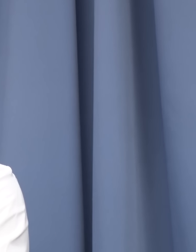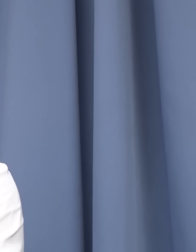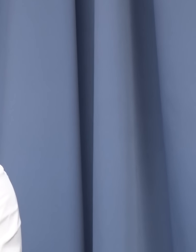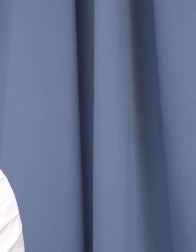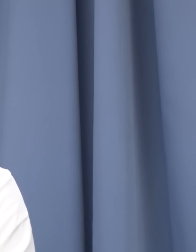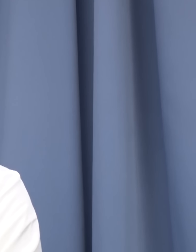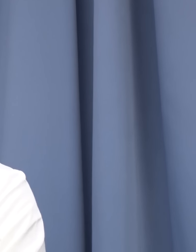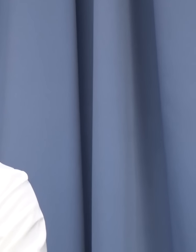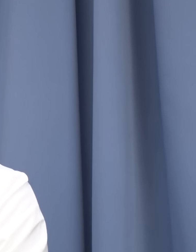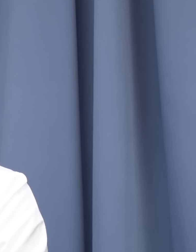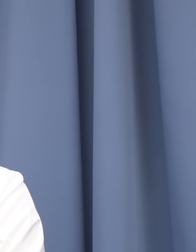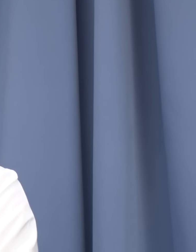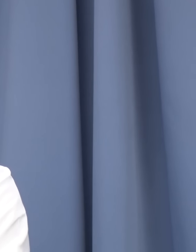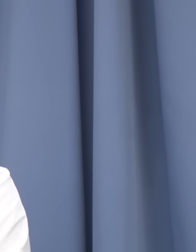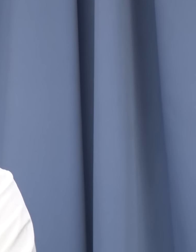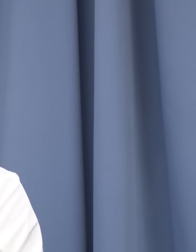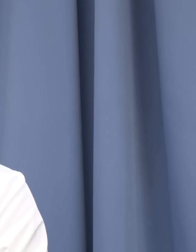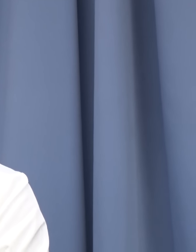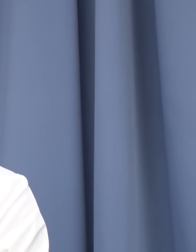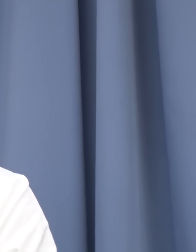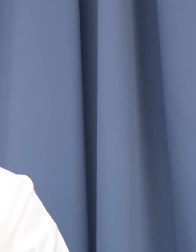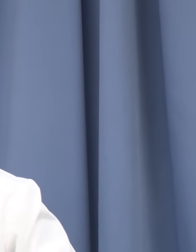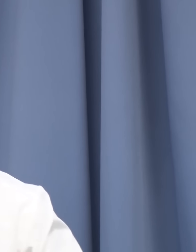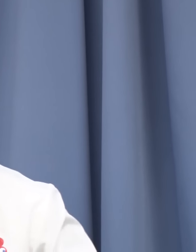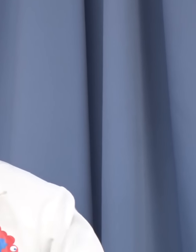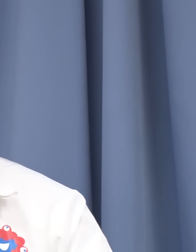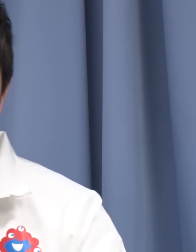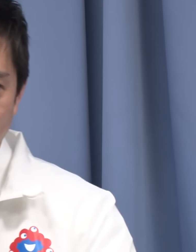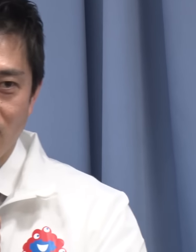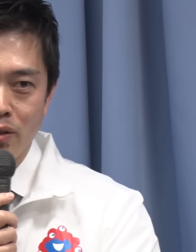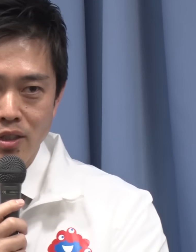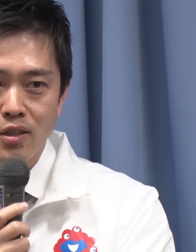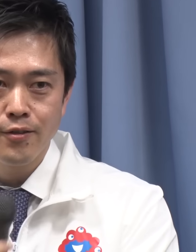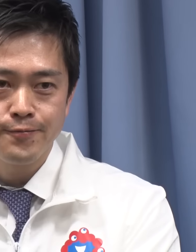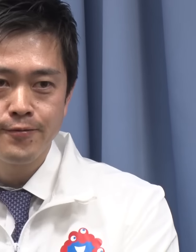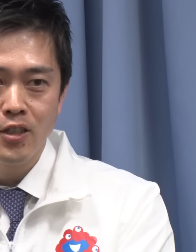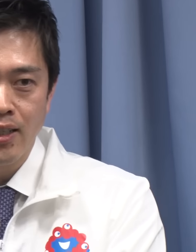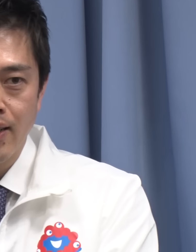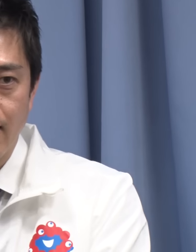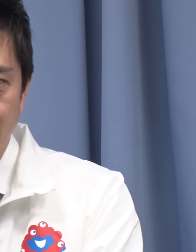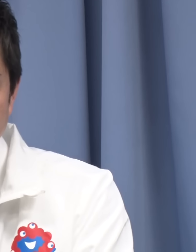実際に実行するというだけじゃなくて、それが重要だと思います。後からついてくるものだと思います。